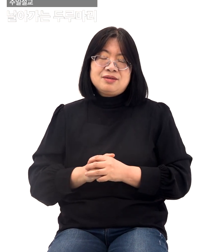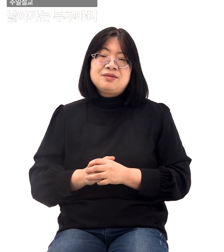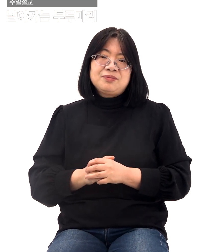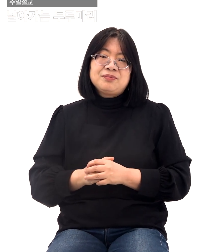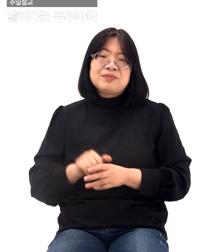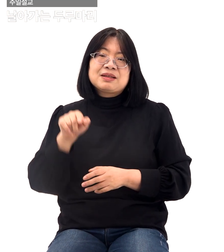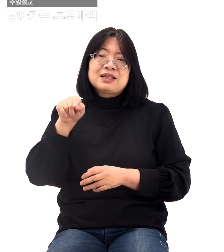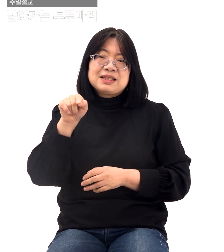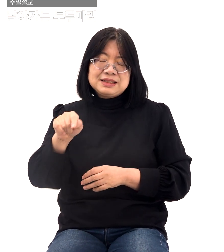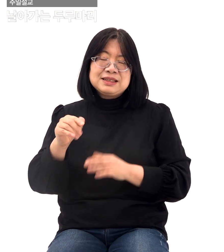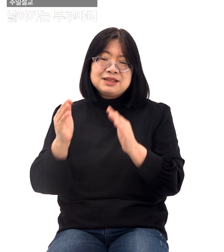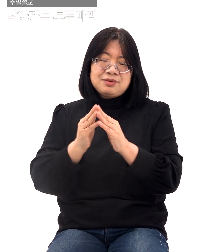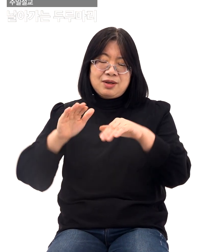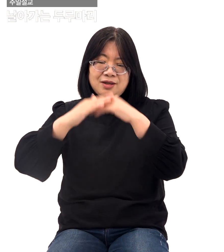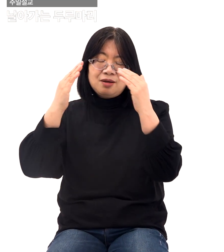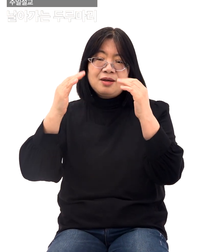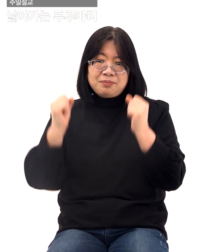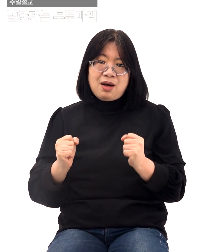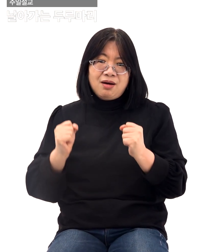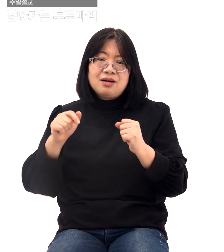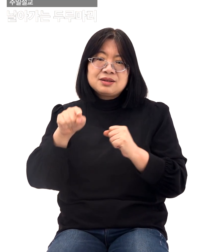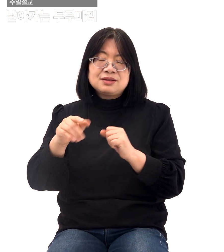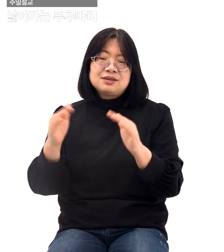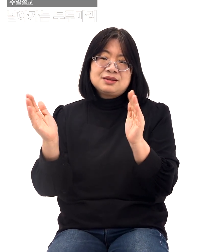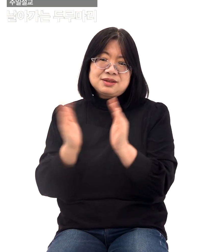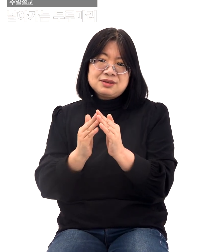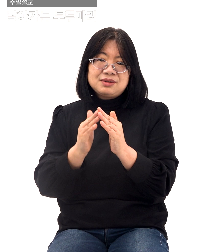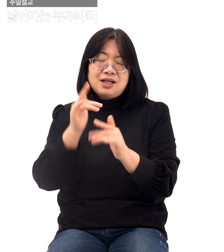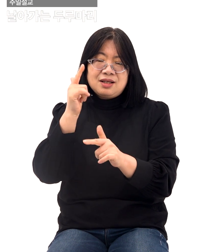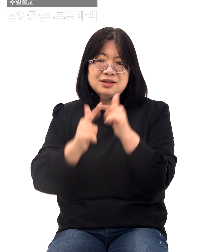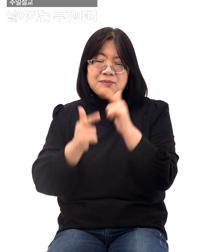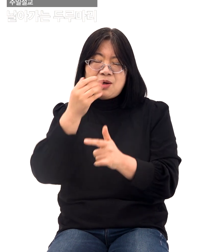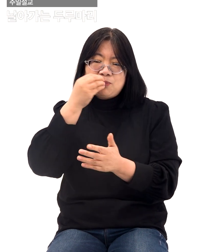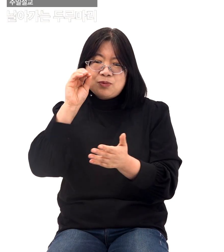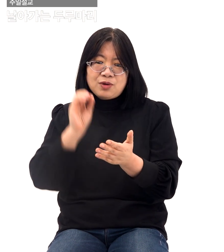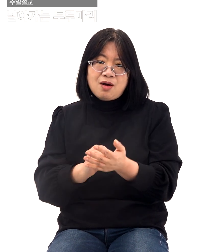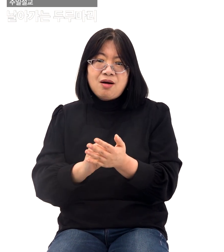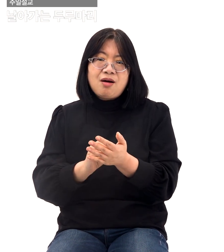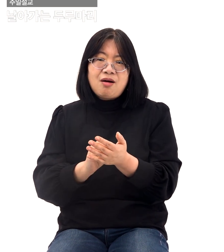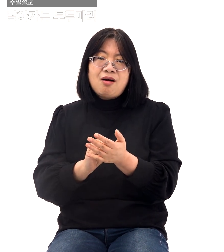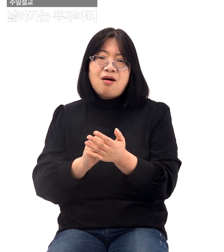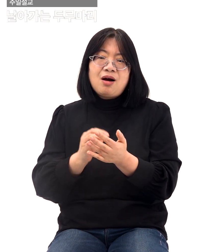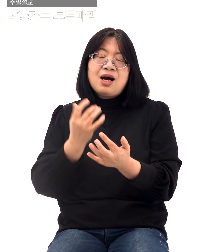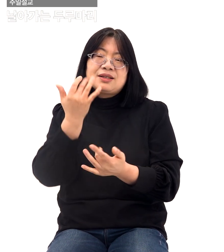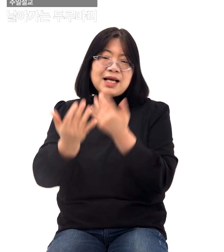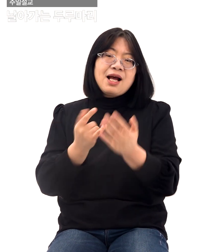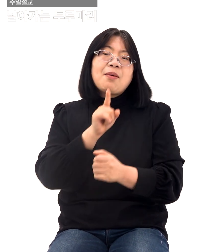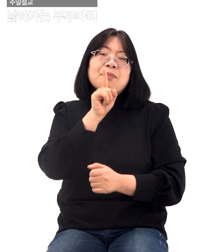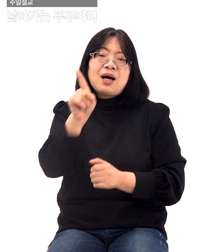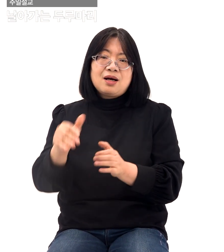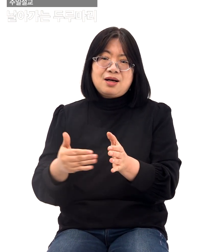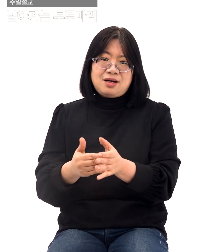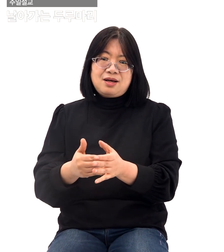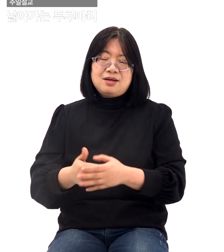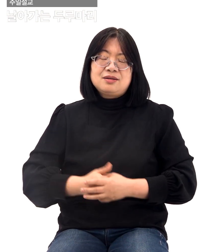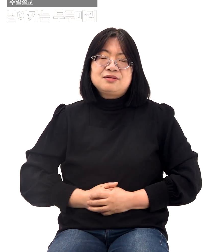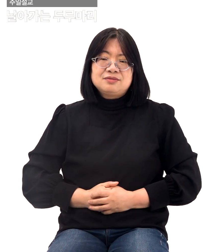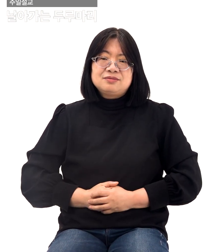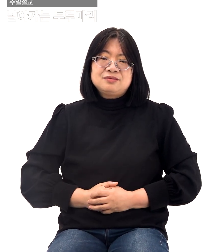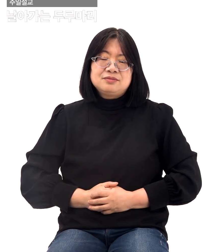들어가서 그의 집에 머무르며 그 집을 나무와 돌로 아울러 사르리라 하셨느니라